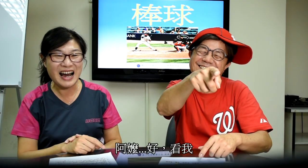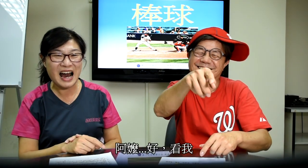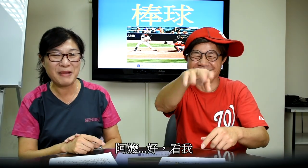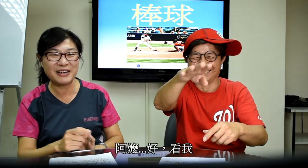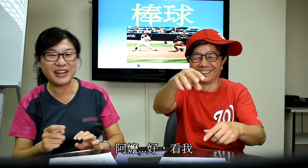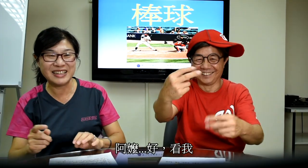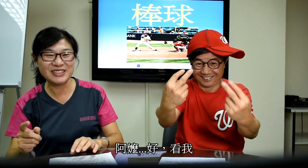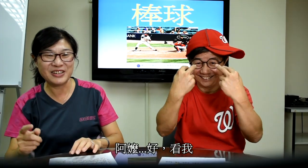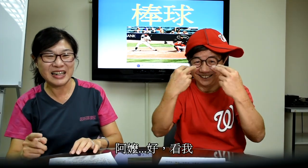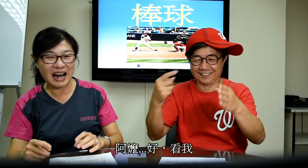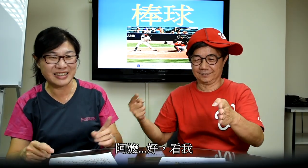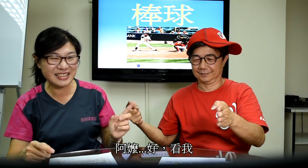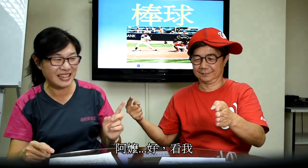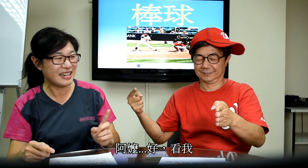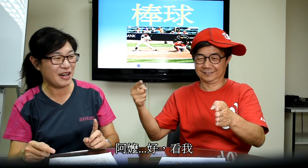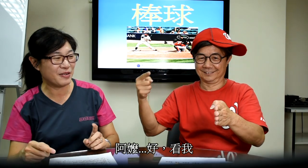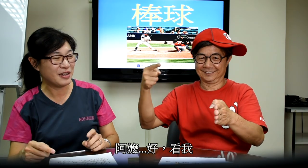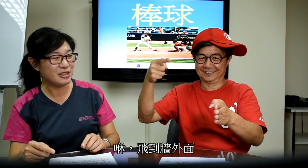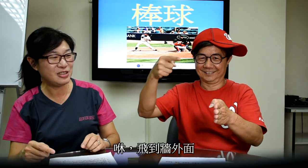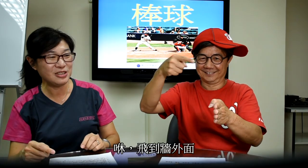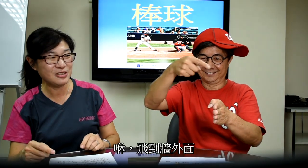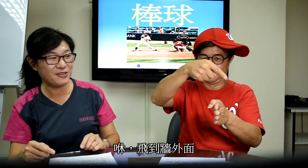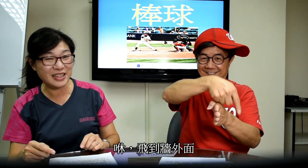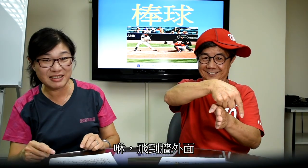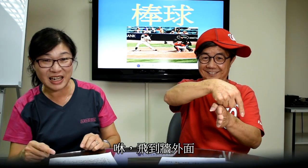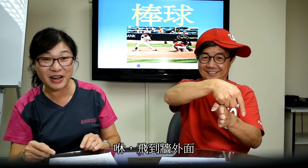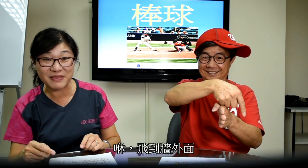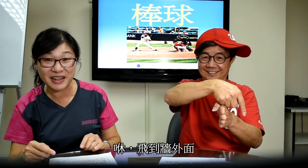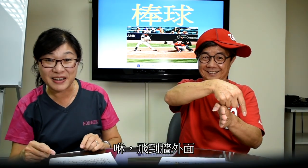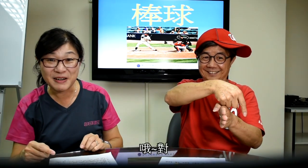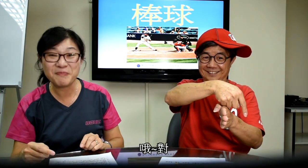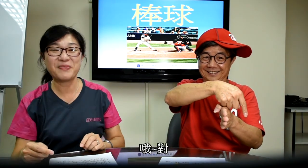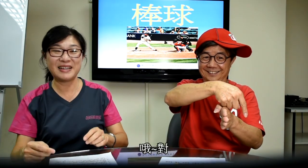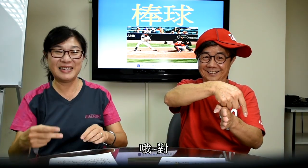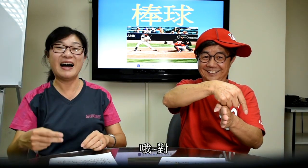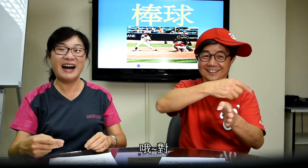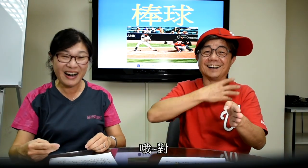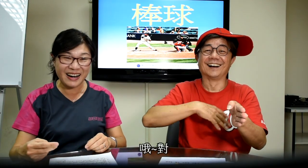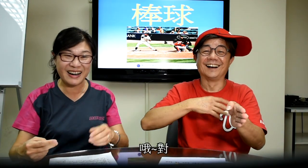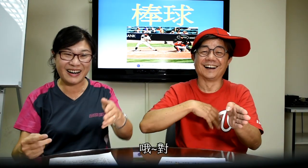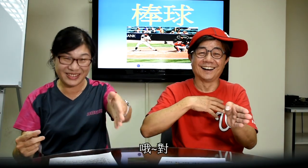阿妈飞就好，他看我咻飞到墙外面。哦，